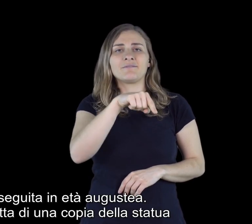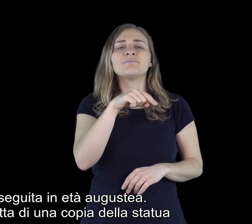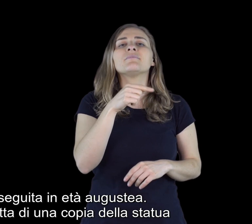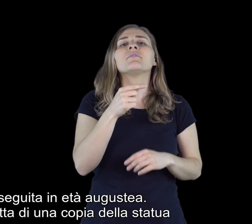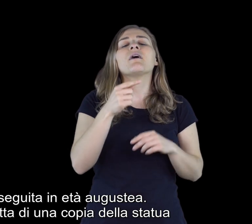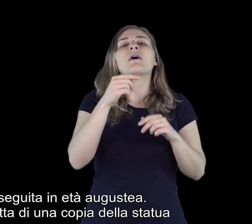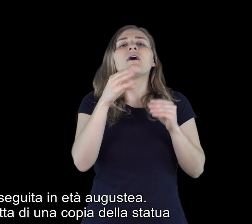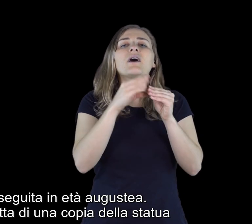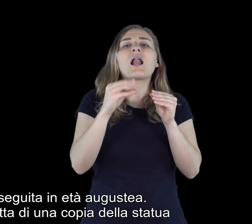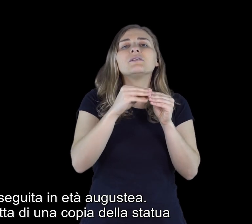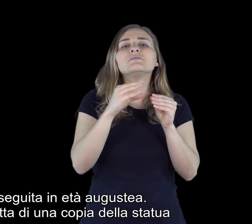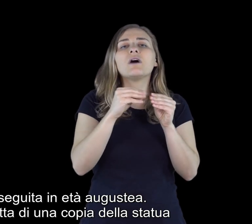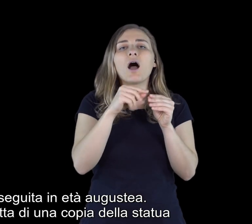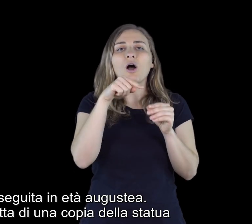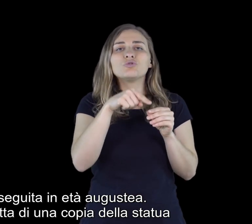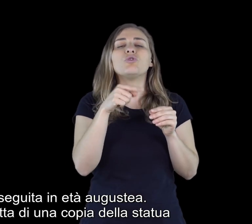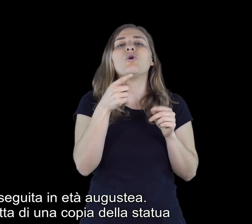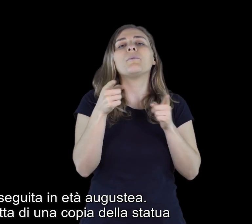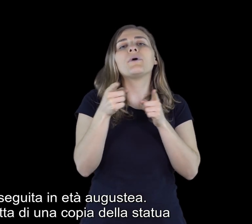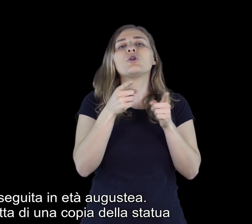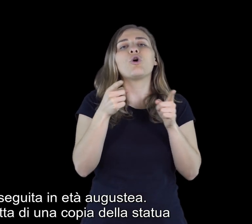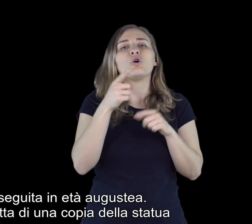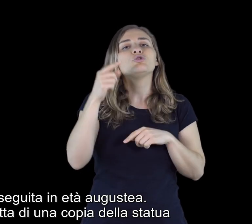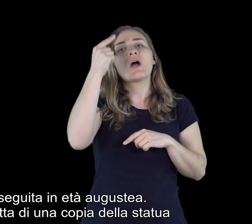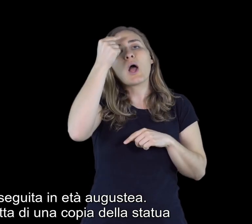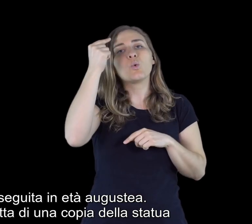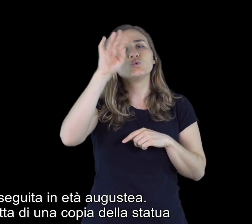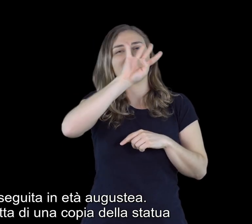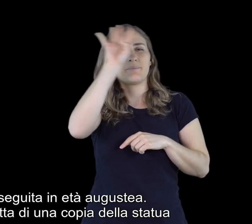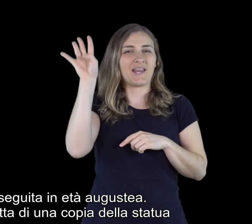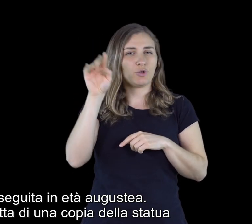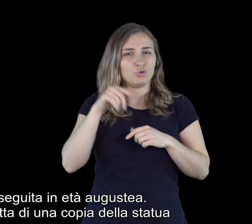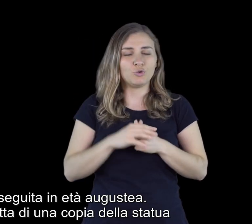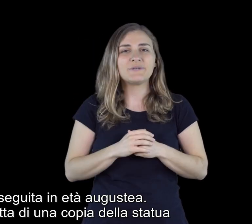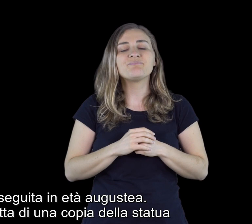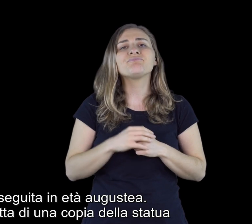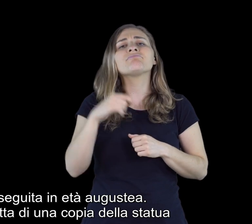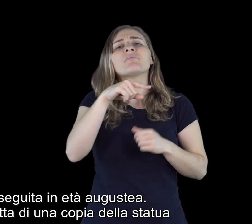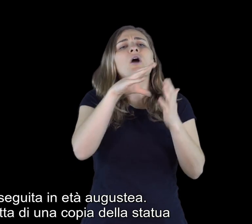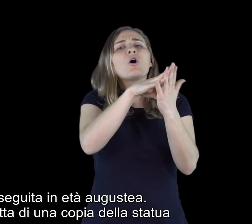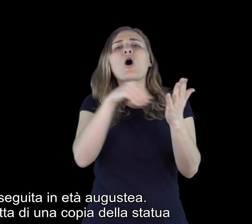statua in bronzo realizzata nel quinto secolo avanti cristo dal famoso scultore greco fidia